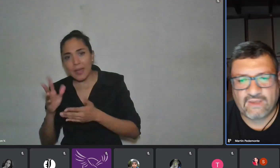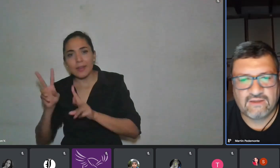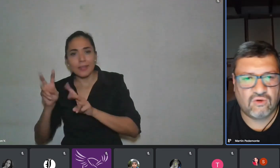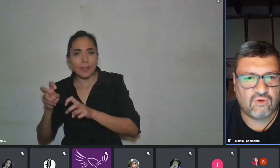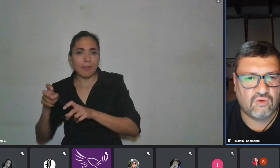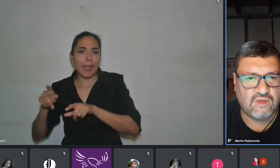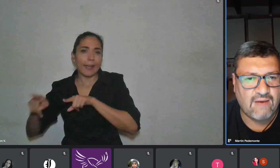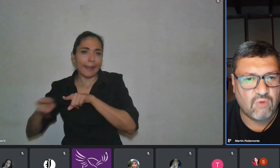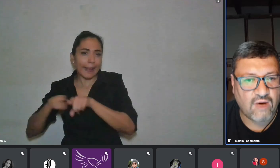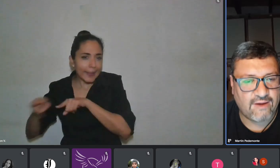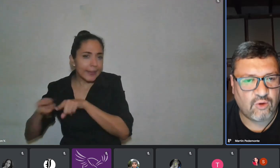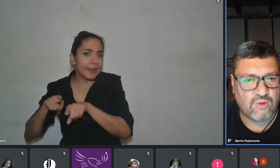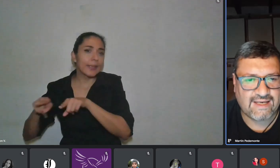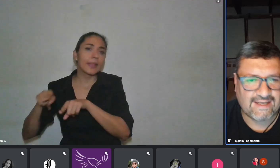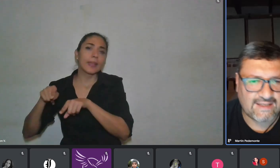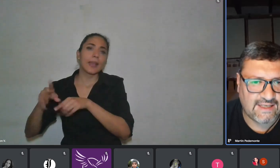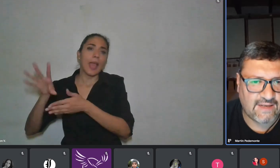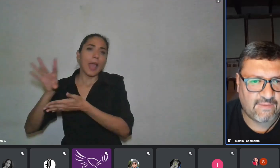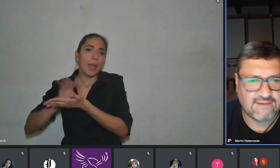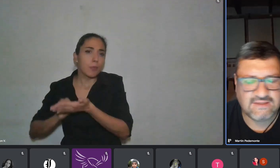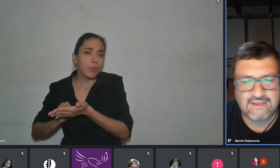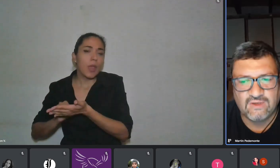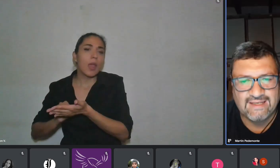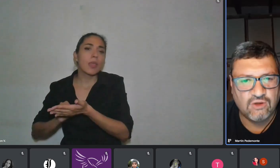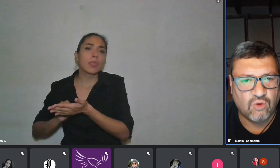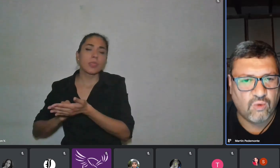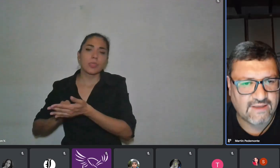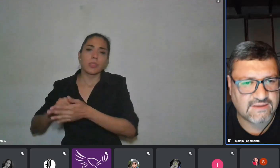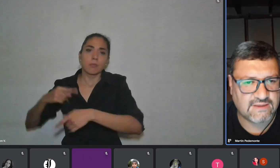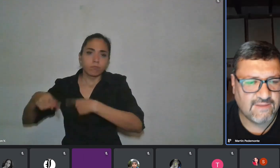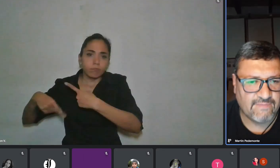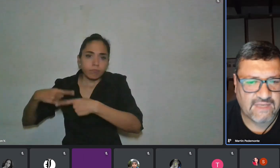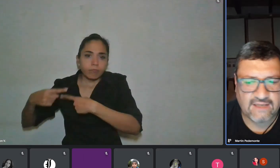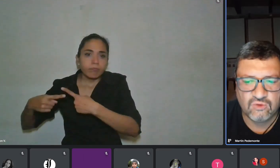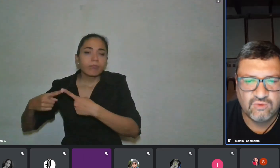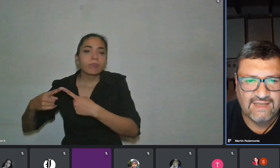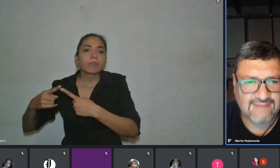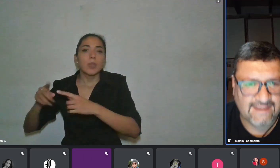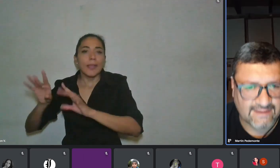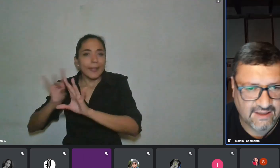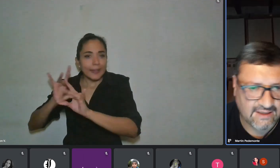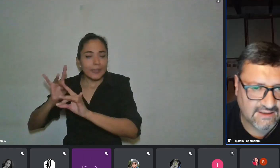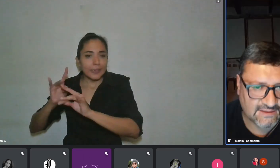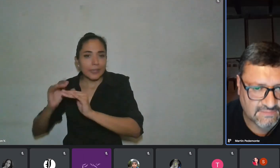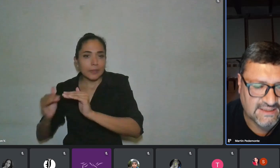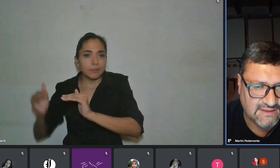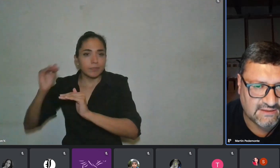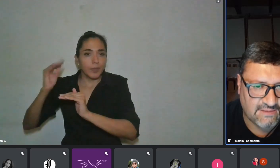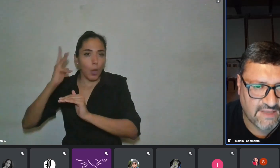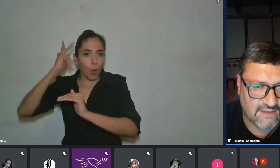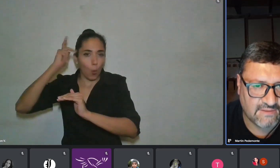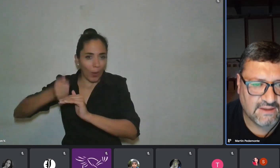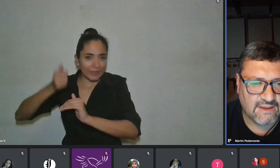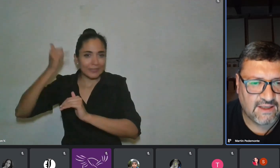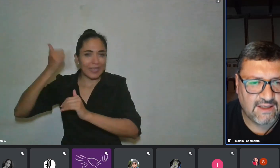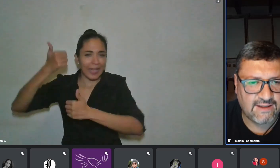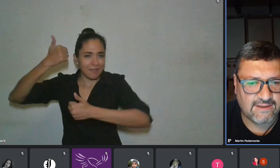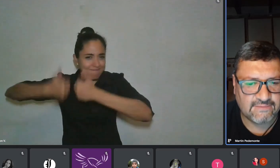van tomando abogados de carrera, van siendo elegidos jueces, hay toda una terna y que se hacen